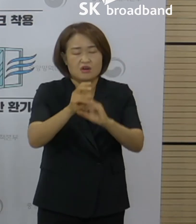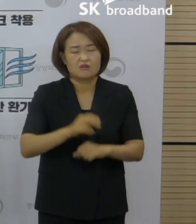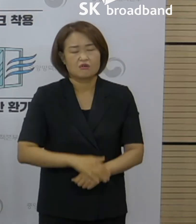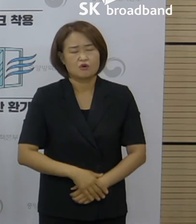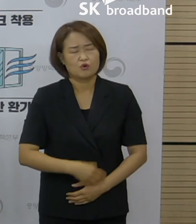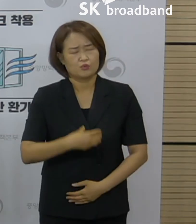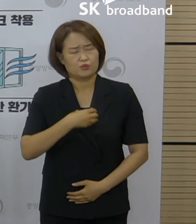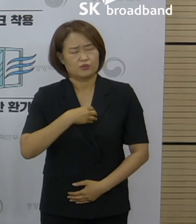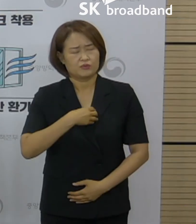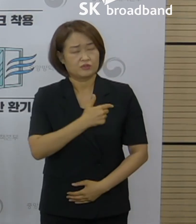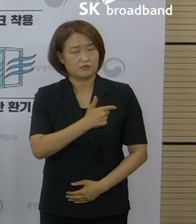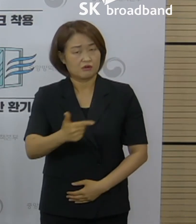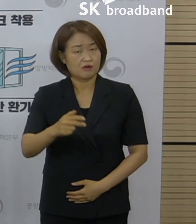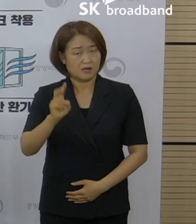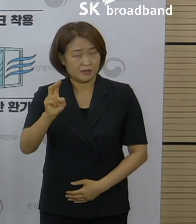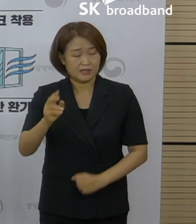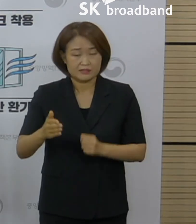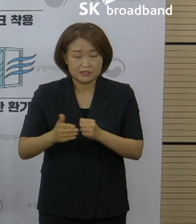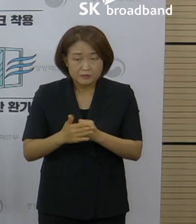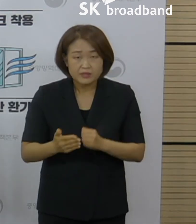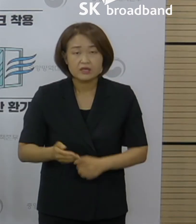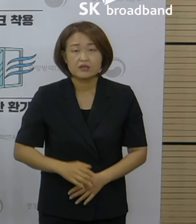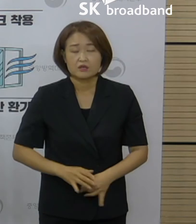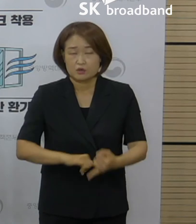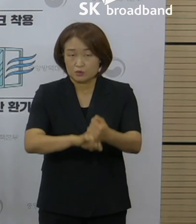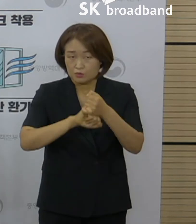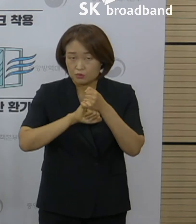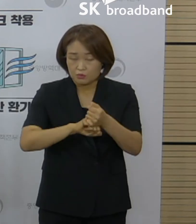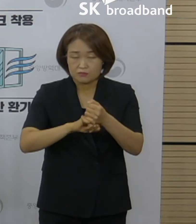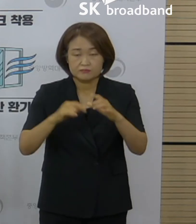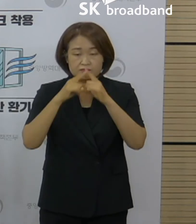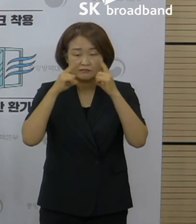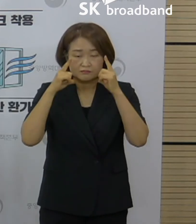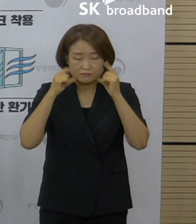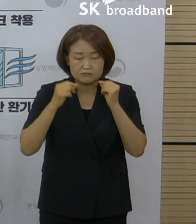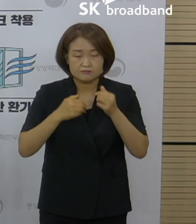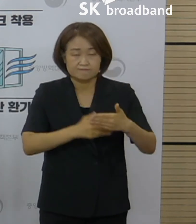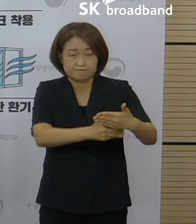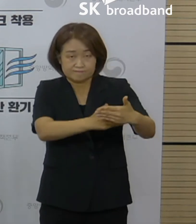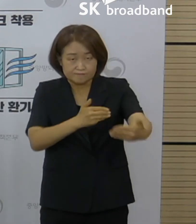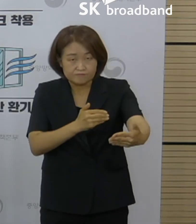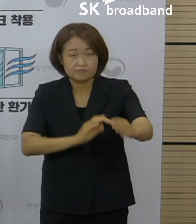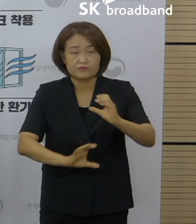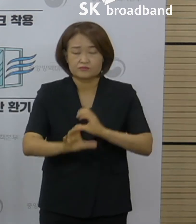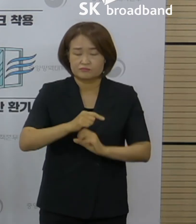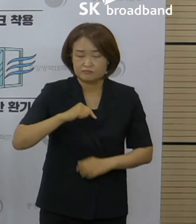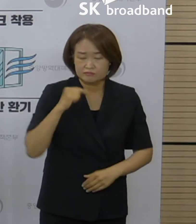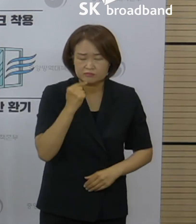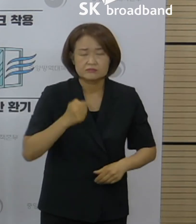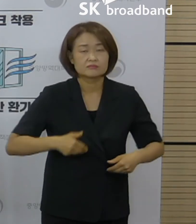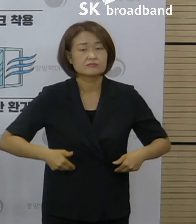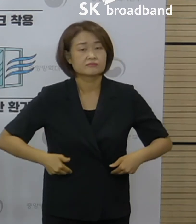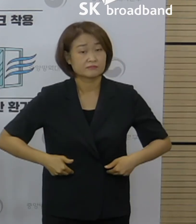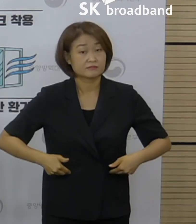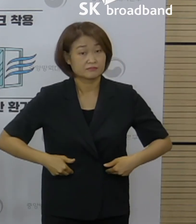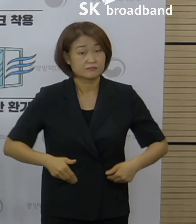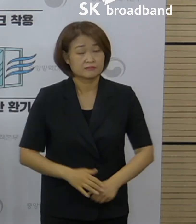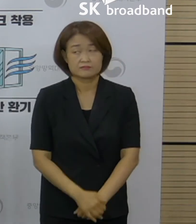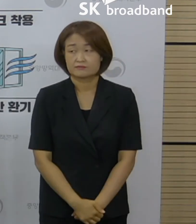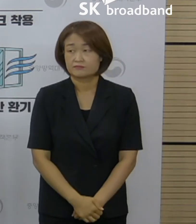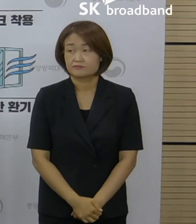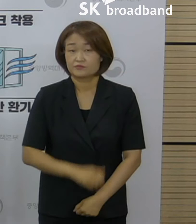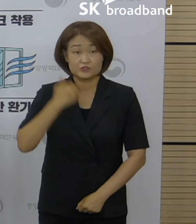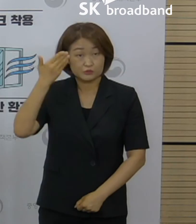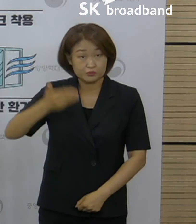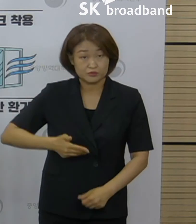등 우리의 수칙 준수가 뒤따라야 된다는 취지에서 강조를 드립니다. 네, 여덟